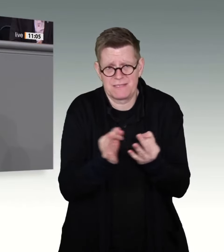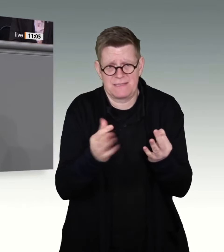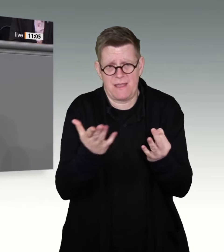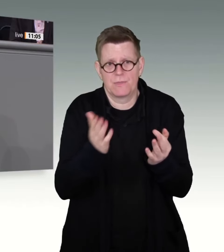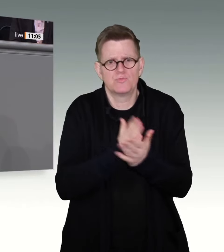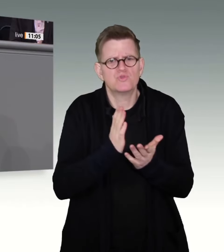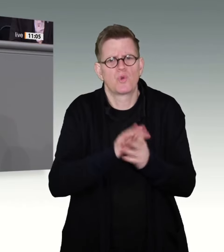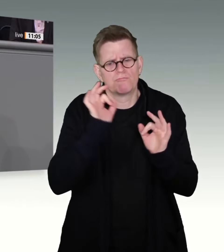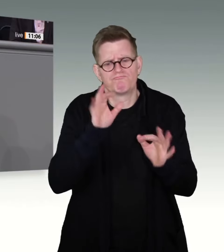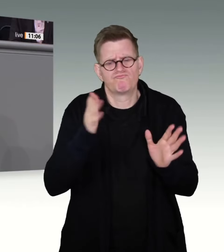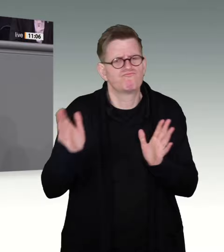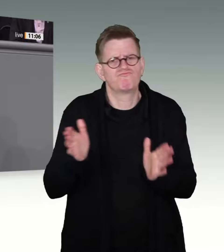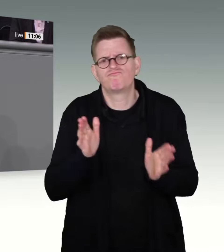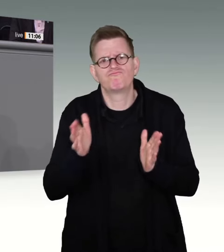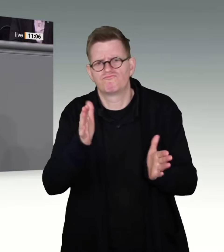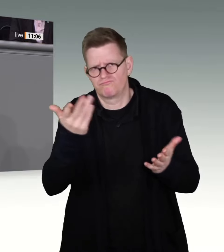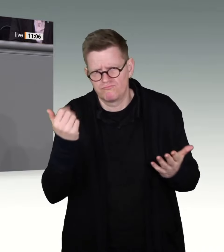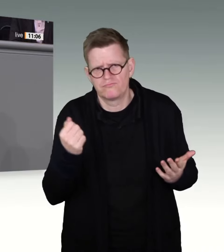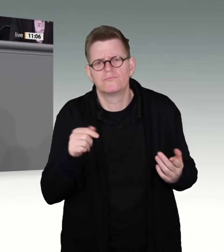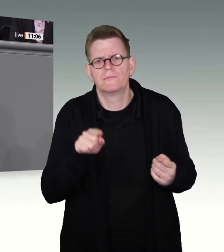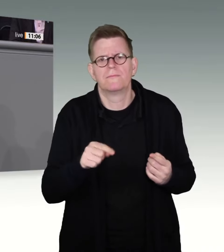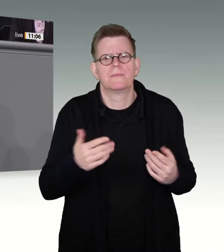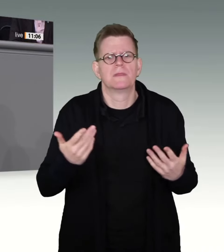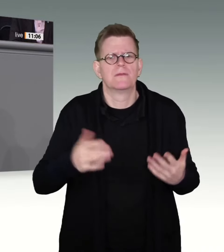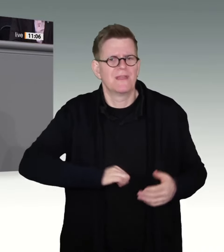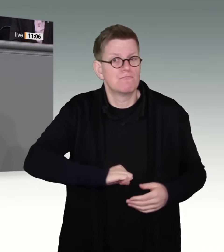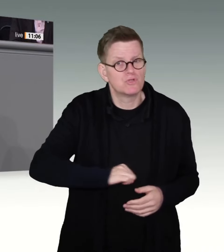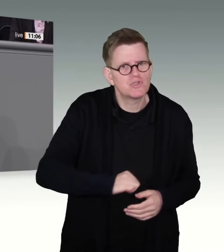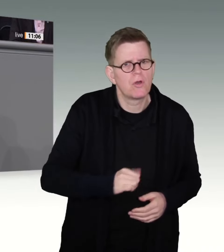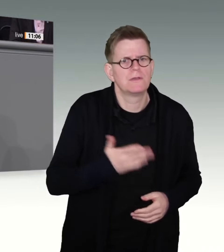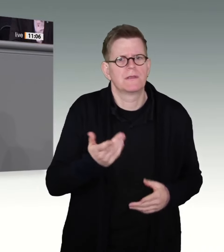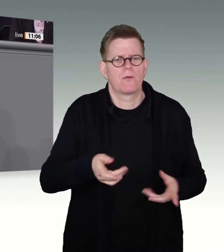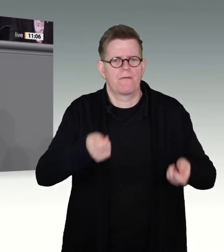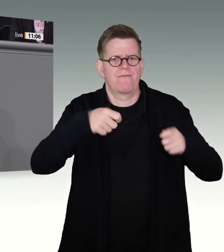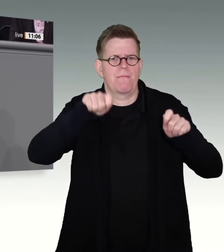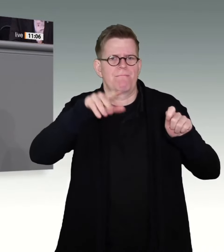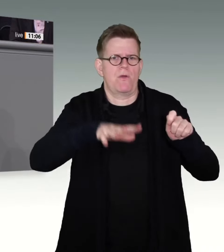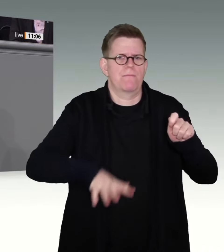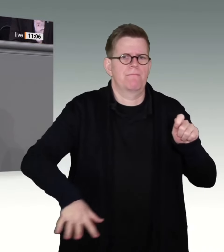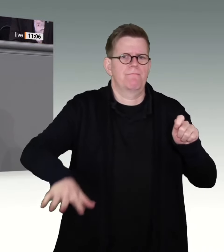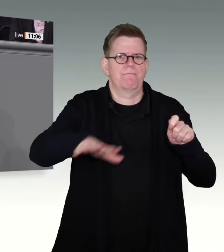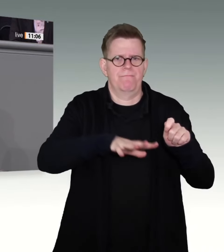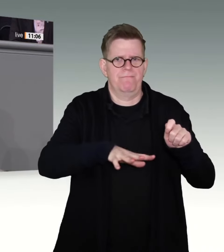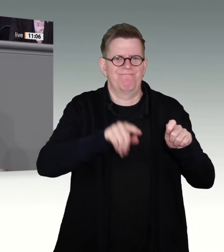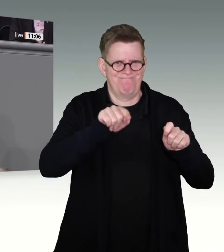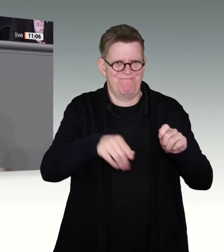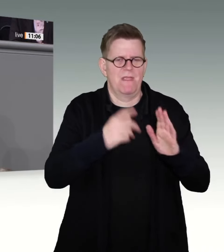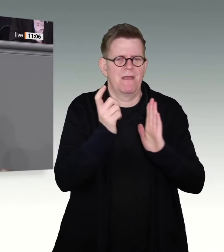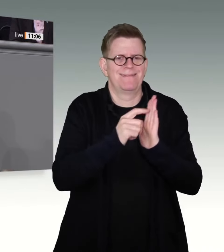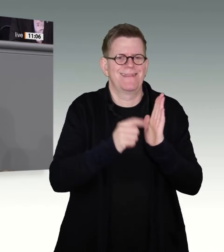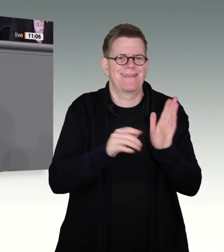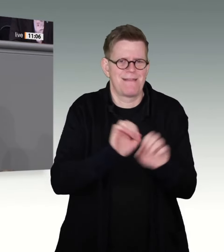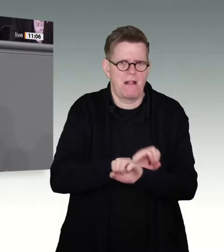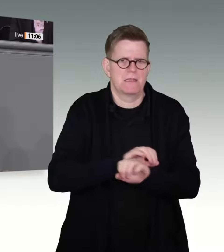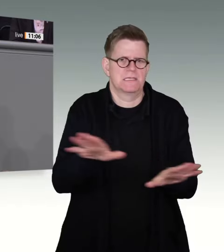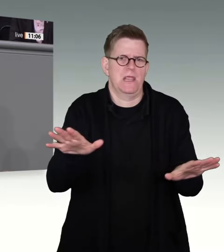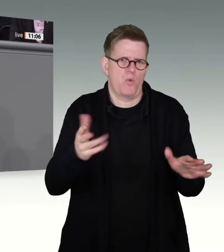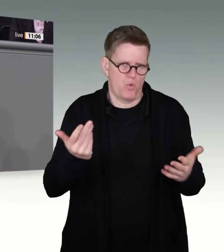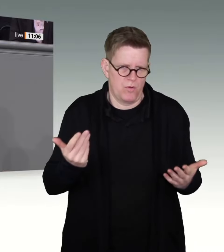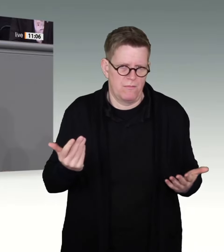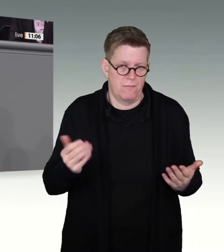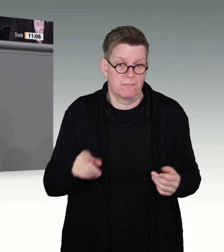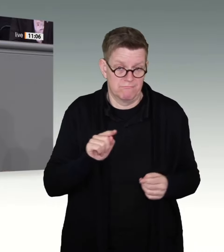bereits auf dem guten Weg sind, die zur Beschleunigung des Baugeschehens beitragen werden, gehören für mich die Digitalisierung, das ist das A und